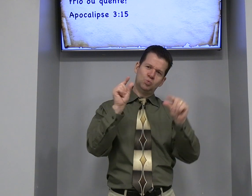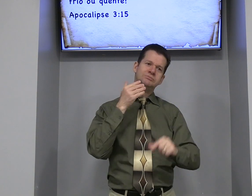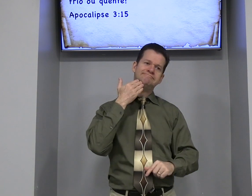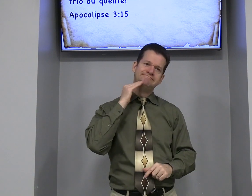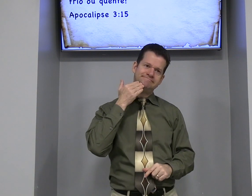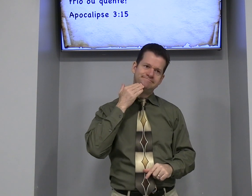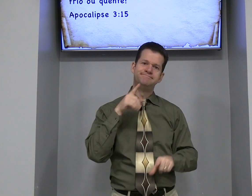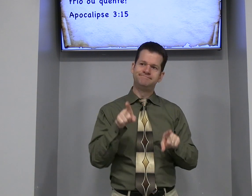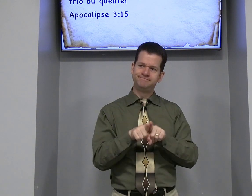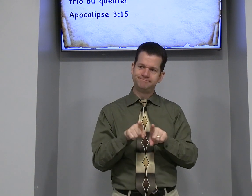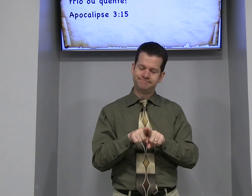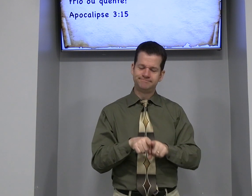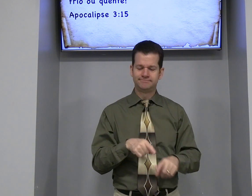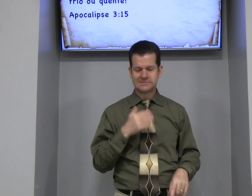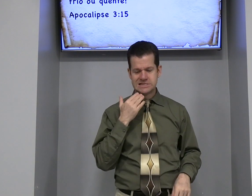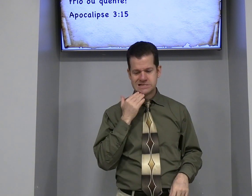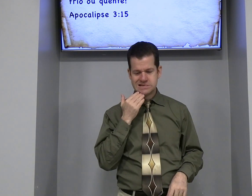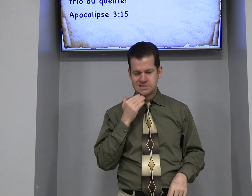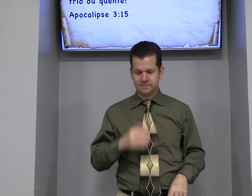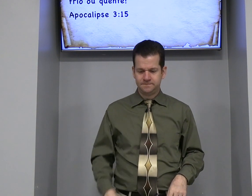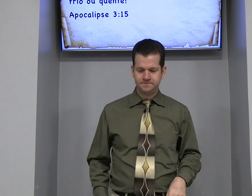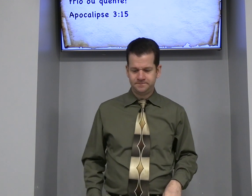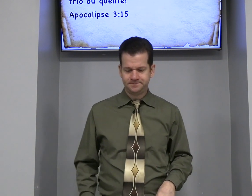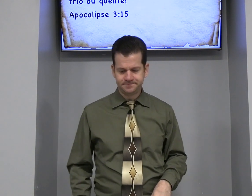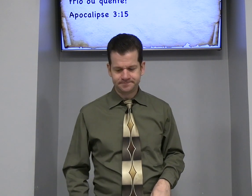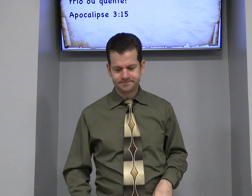Mas tinha um pouco defeito também.